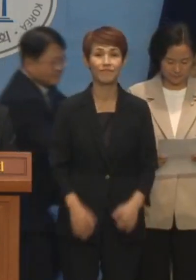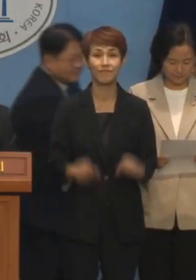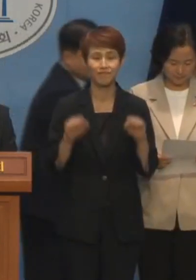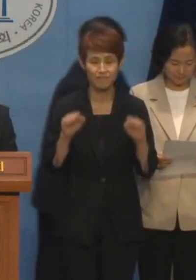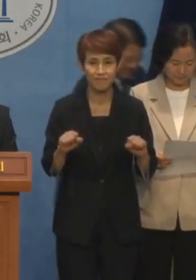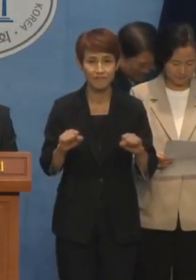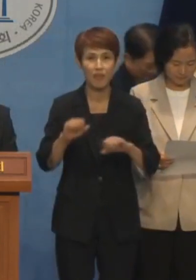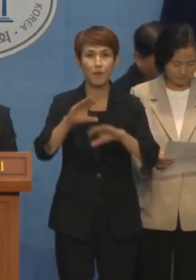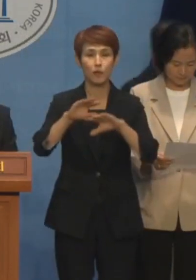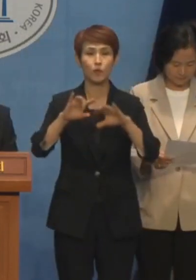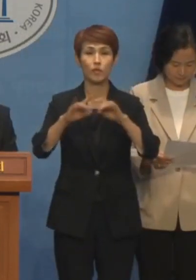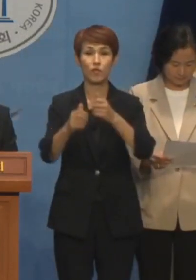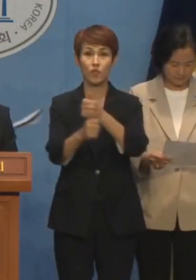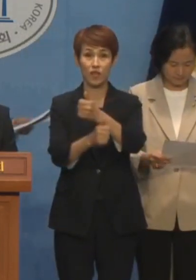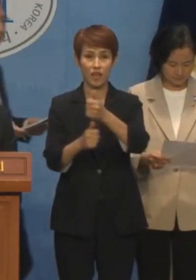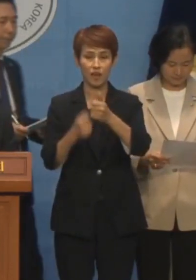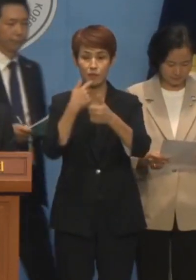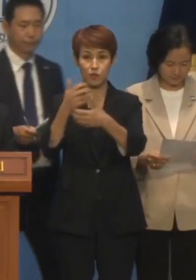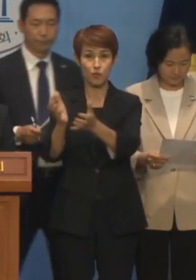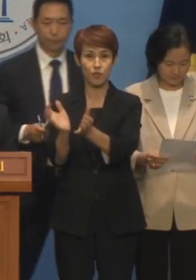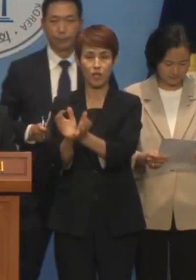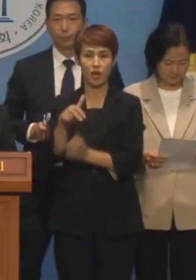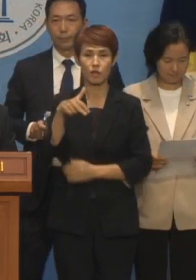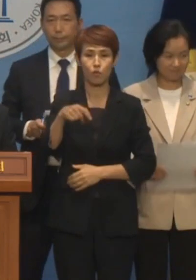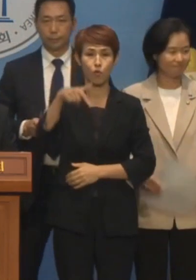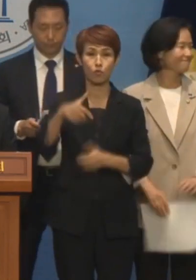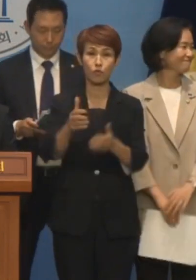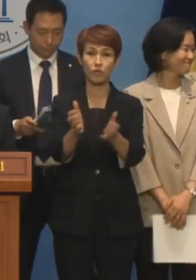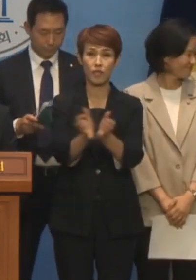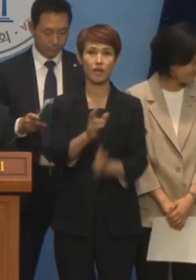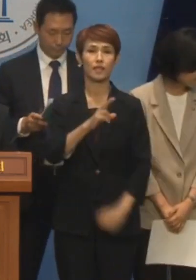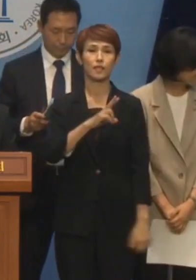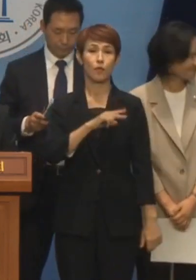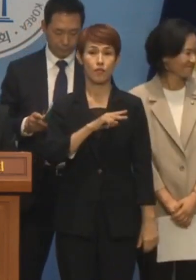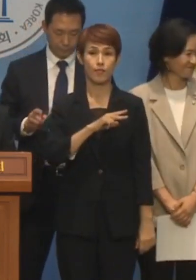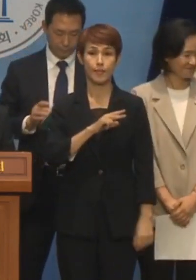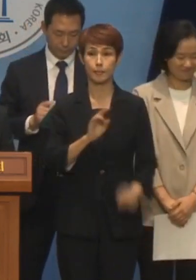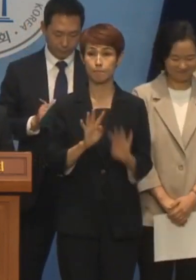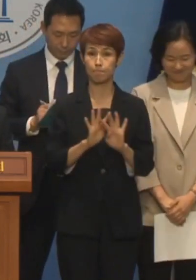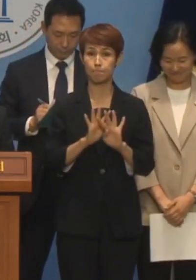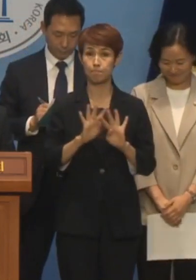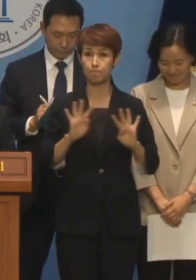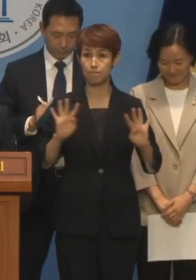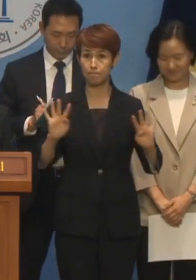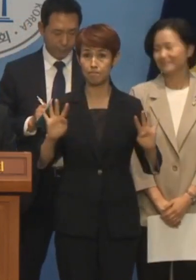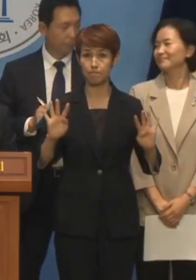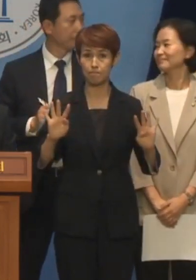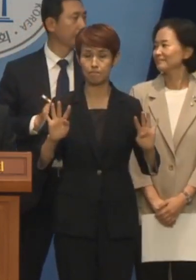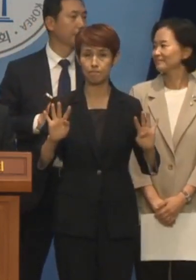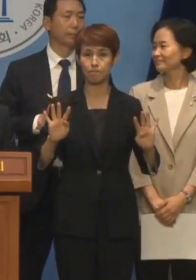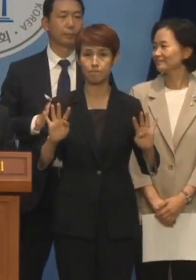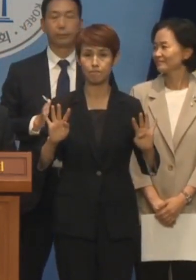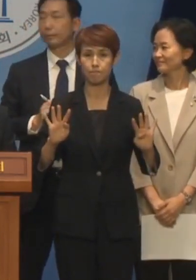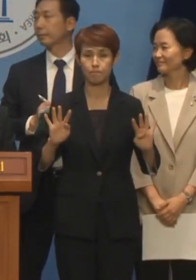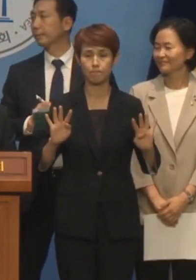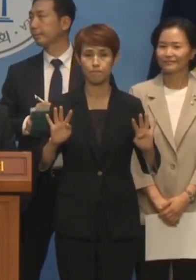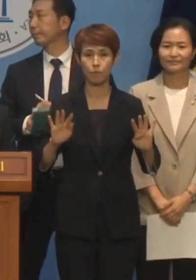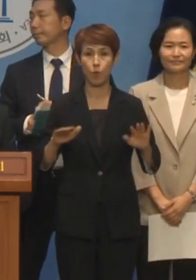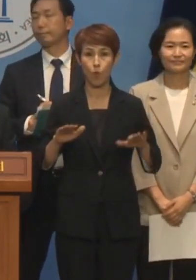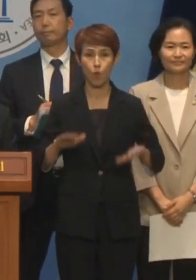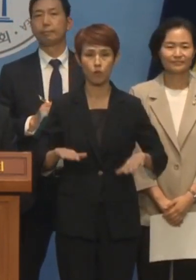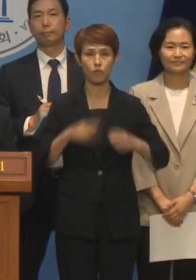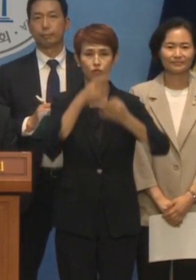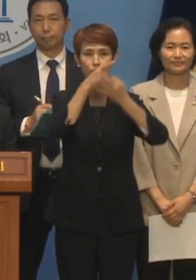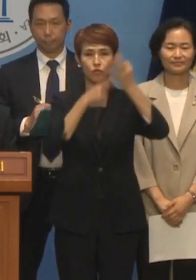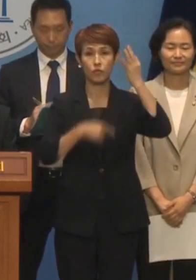과학기술정보방송통신위원회 더불어민주당 조국혁신당 국회의원 일동이 지금 오늘